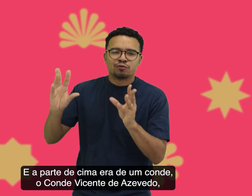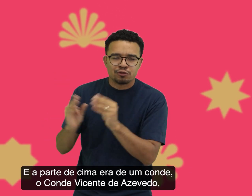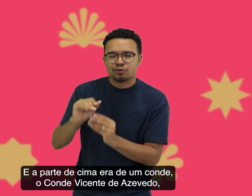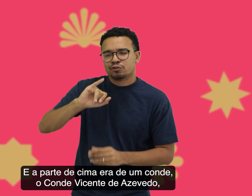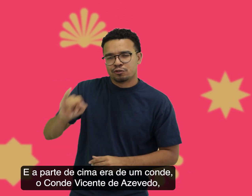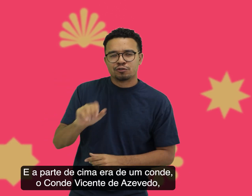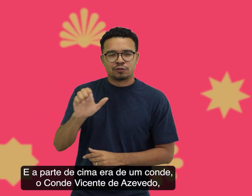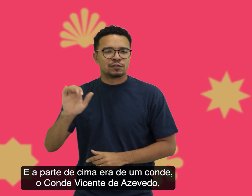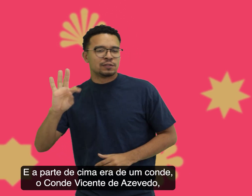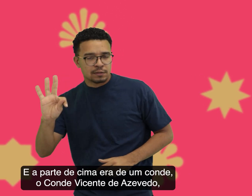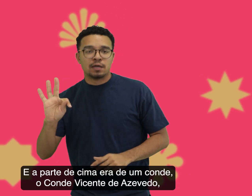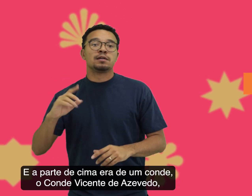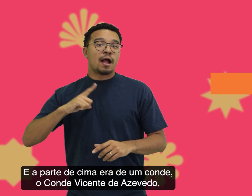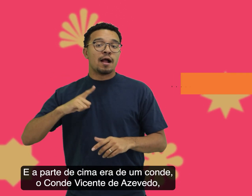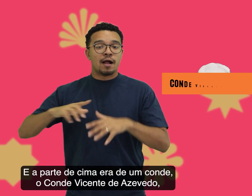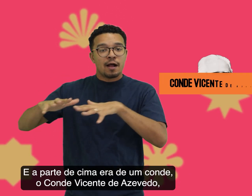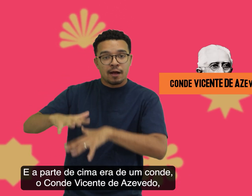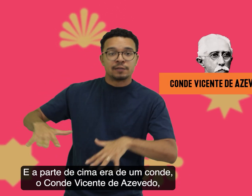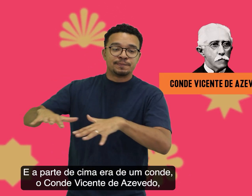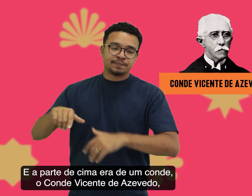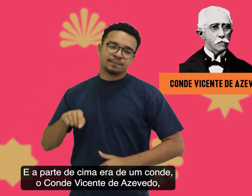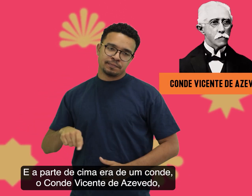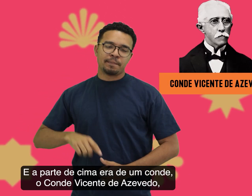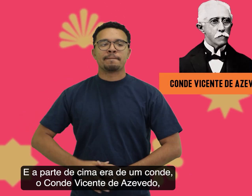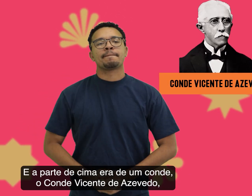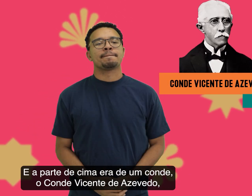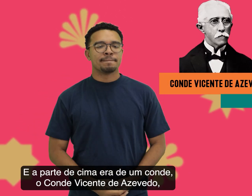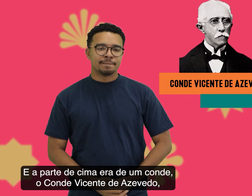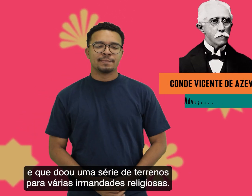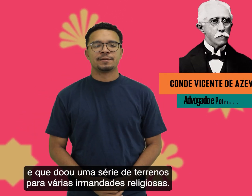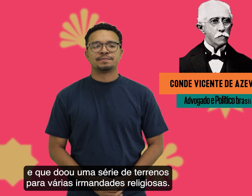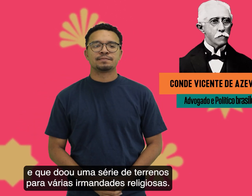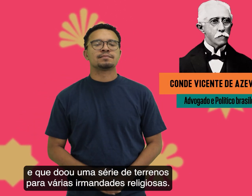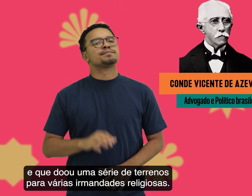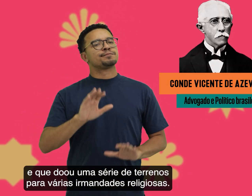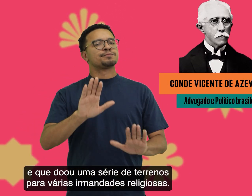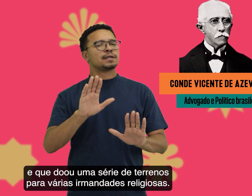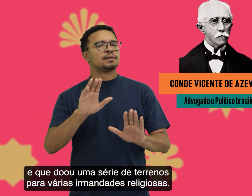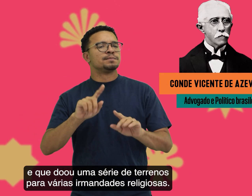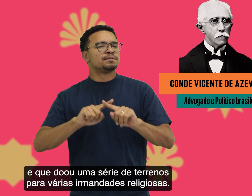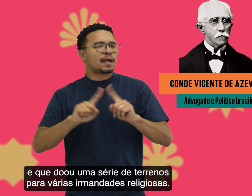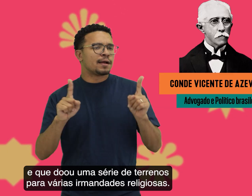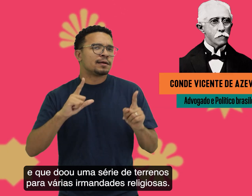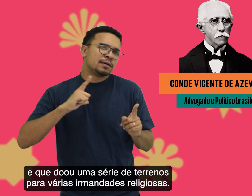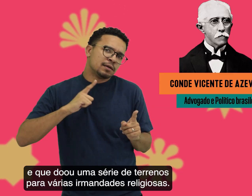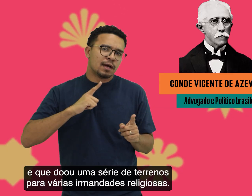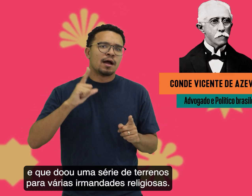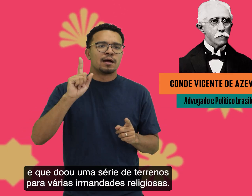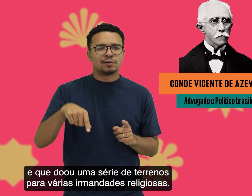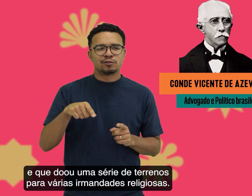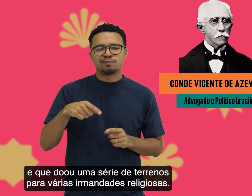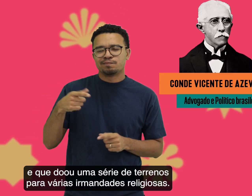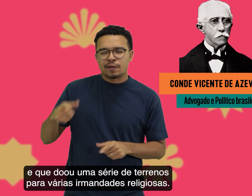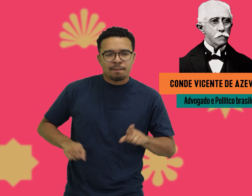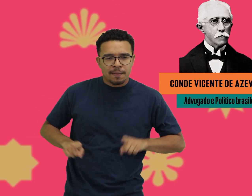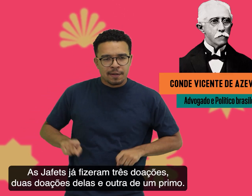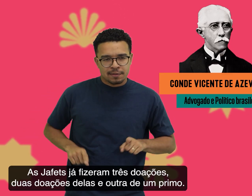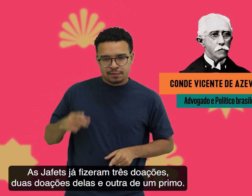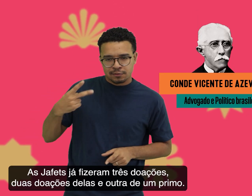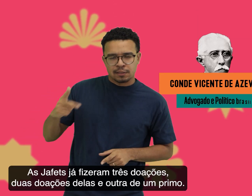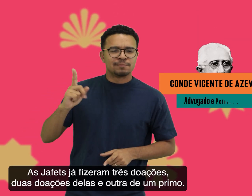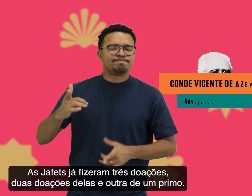da família Jafé. E a parte de cima era de um conde Vicente de Azevedo, e que doou uma série de terrenos para várias